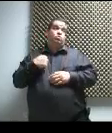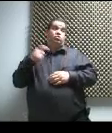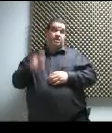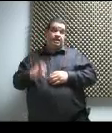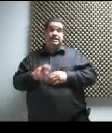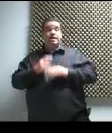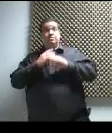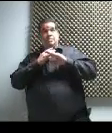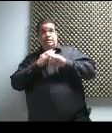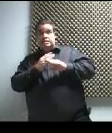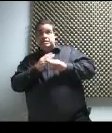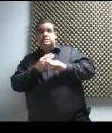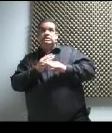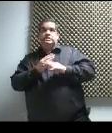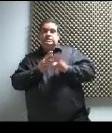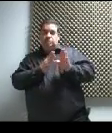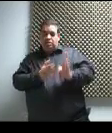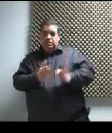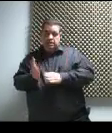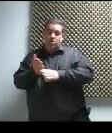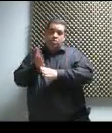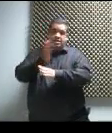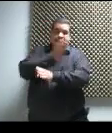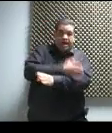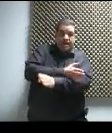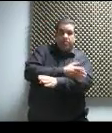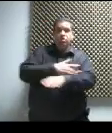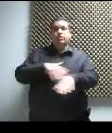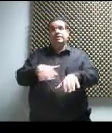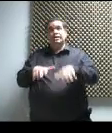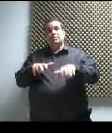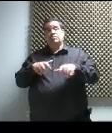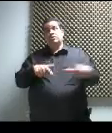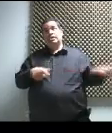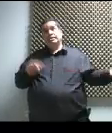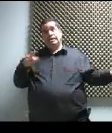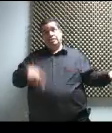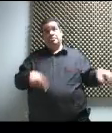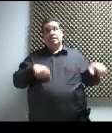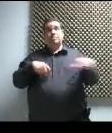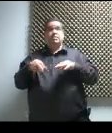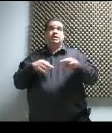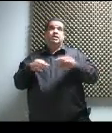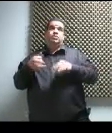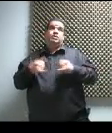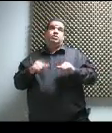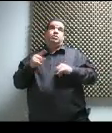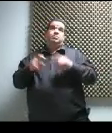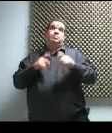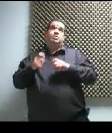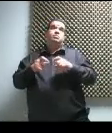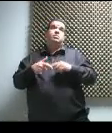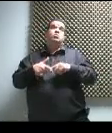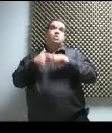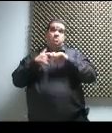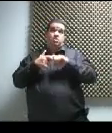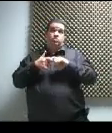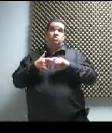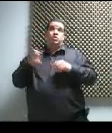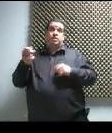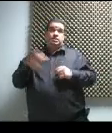prevenido desde mucho antes con esto del terremoto. Por eso es él está aquí, para explicar. Y yo tengo todavía las preguntas, pero nos tenemos que ir a una pausa.